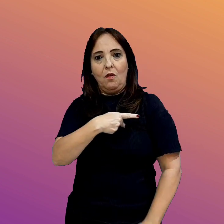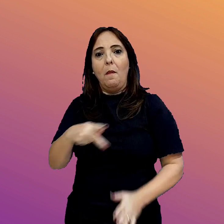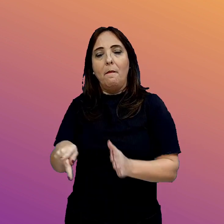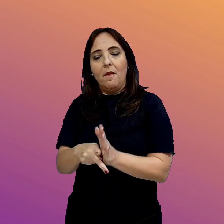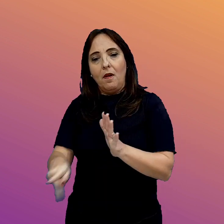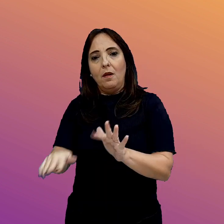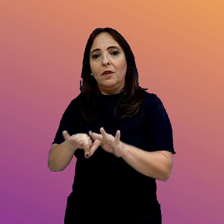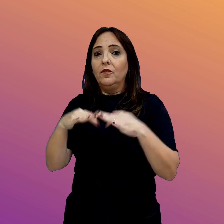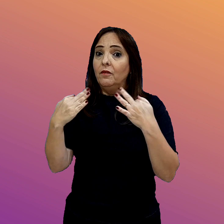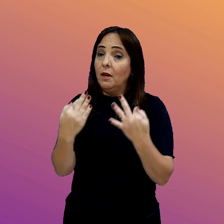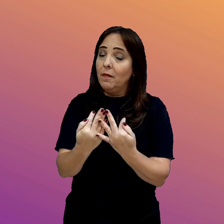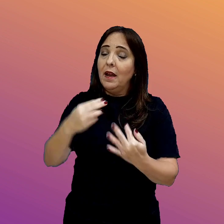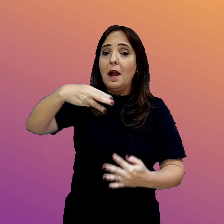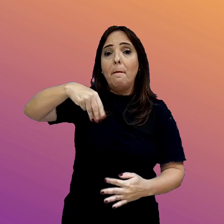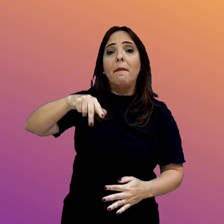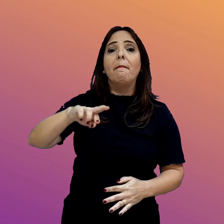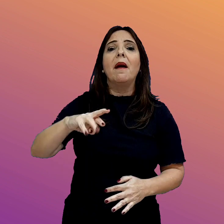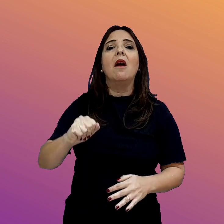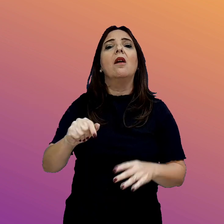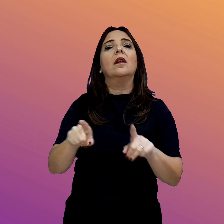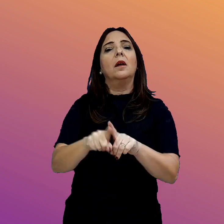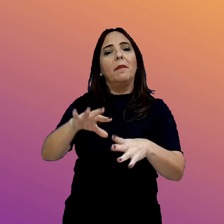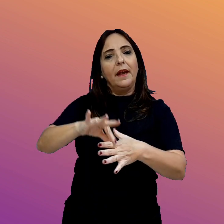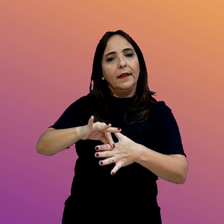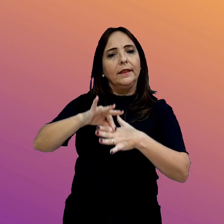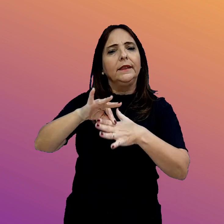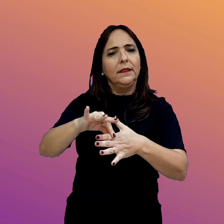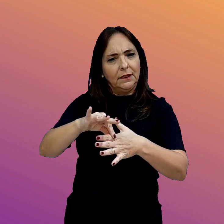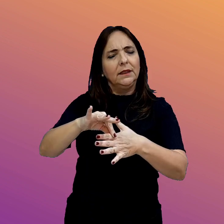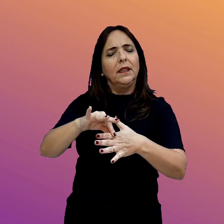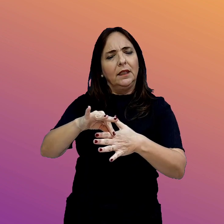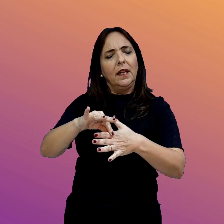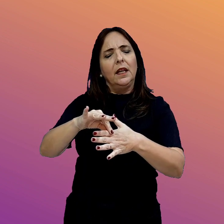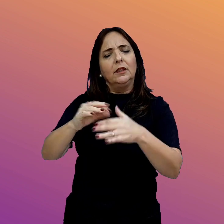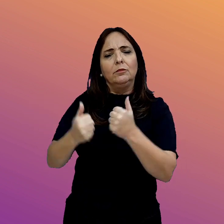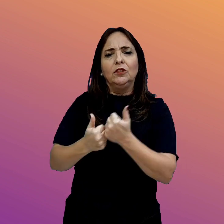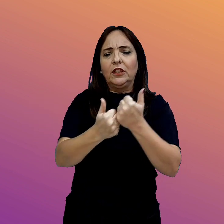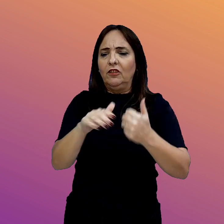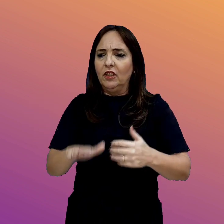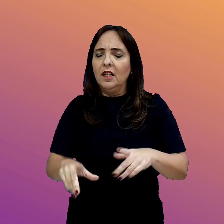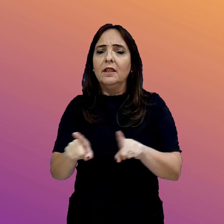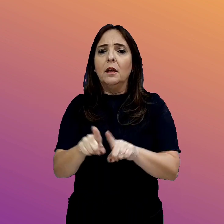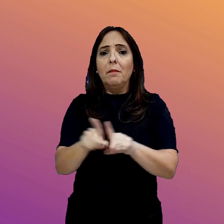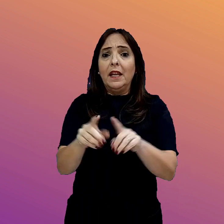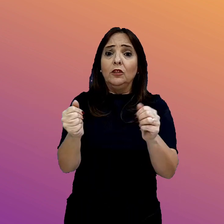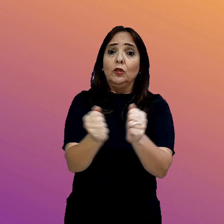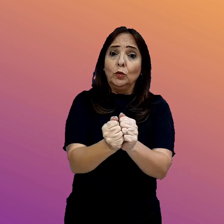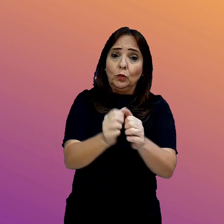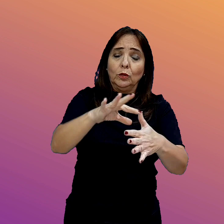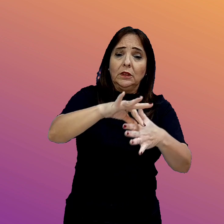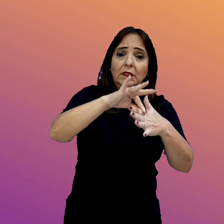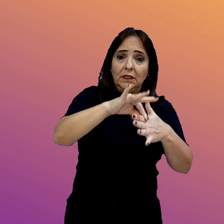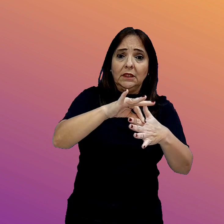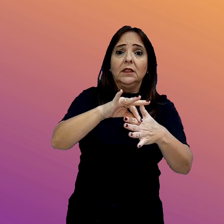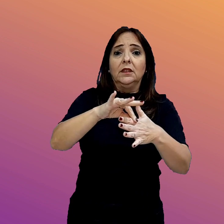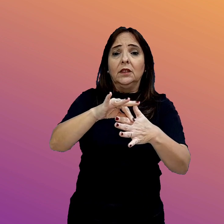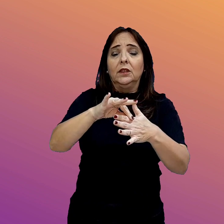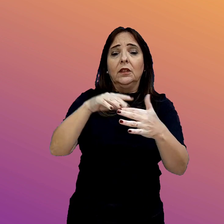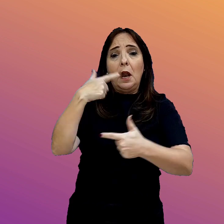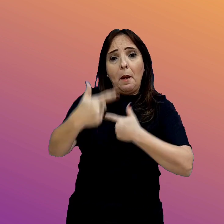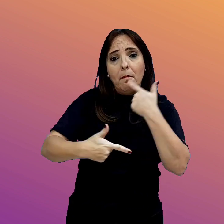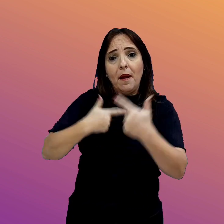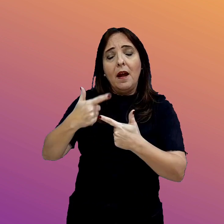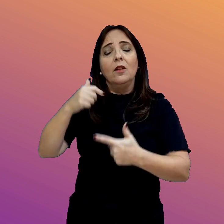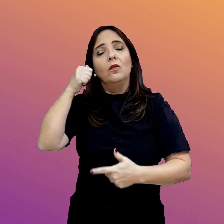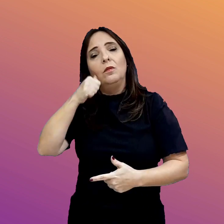da nossa igreja, o Recriança. Maura também lidera o Ministério de Mulheres. E temos trabalhado aí nessa área de família, que